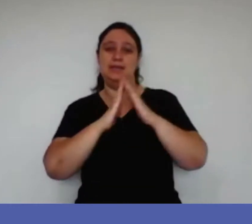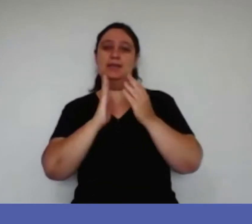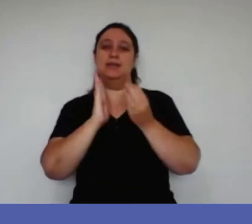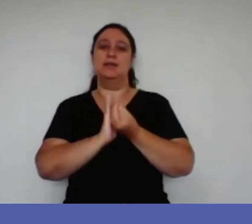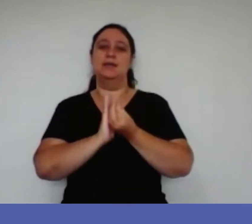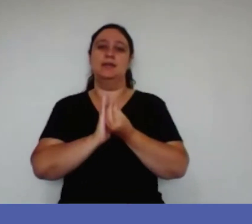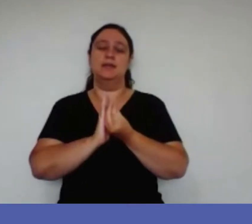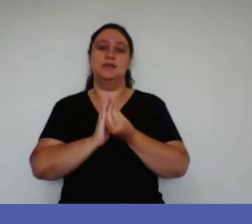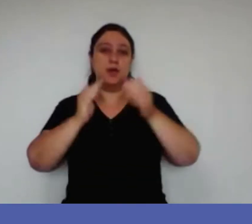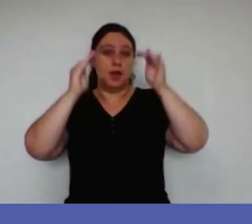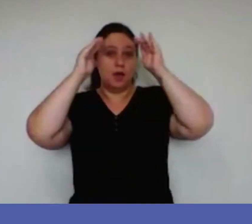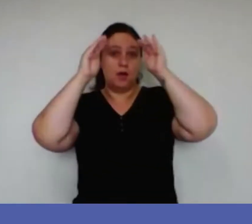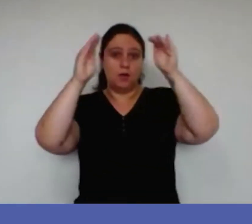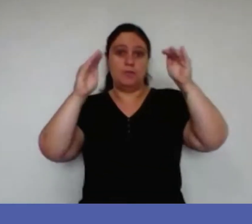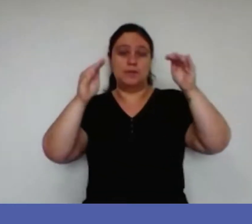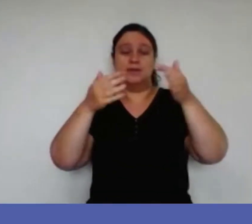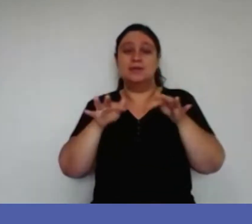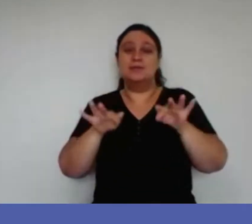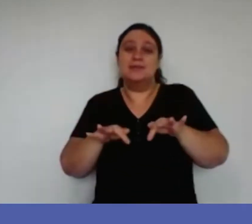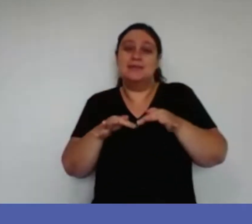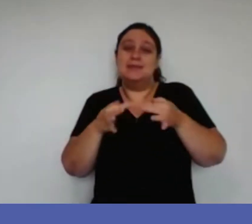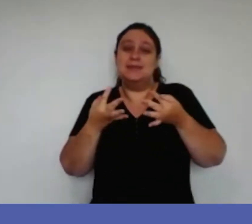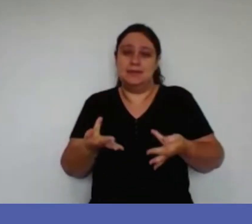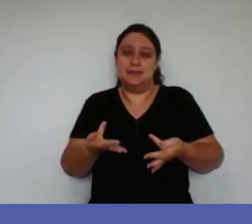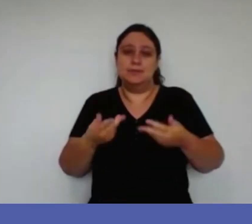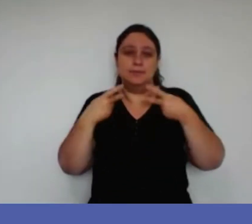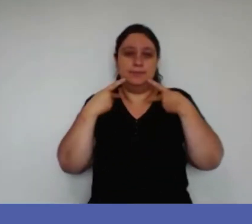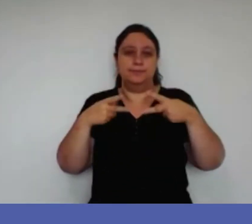obedecendo com simplicidade a palavra profética.